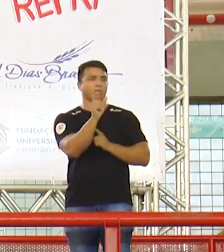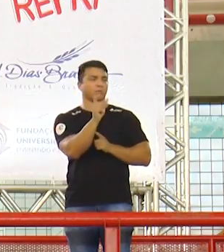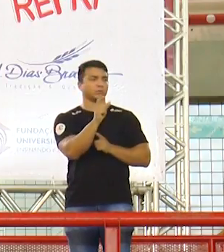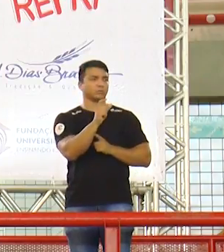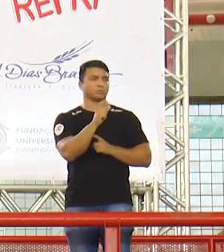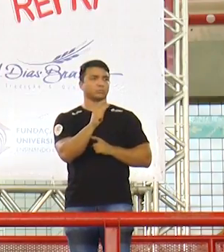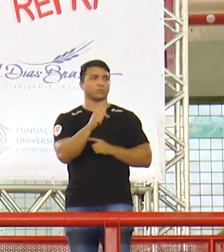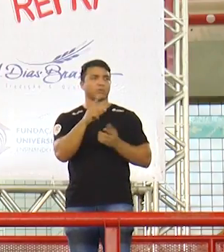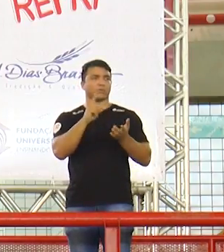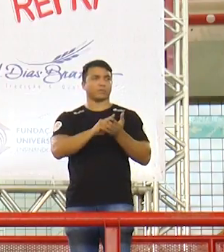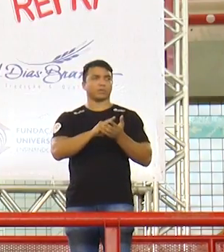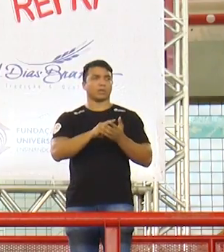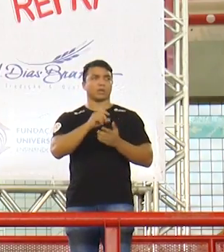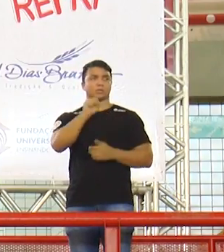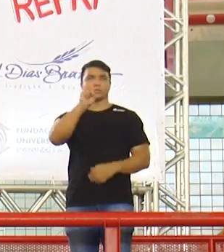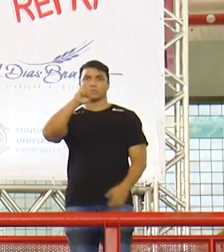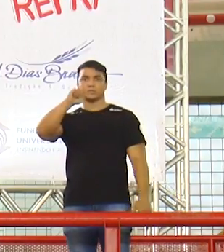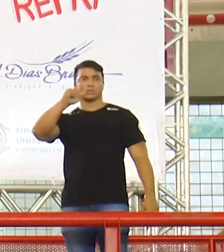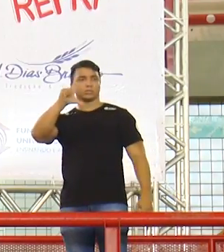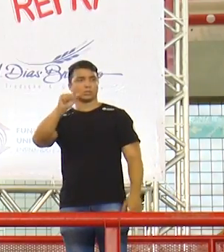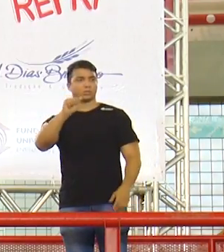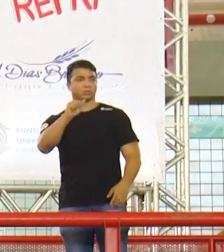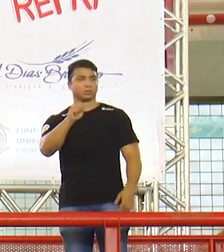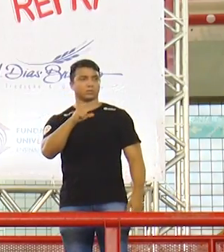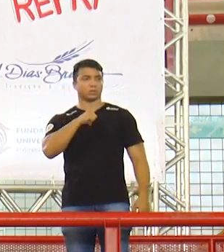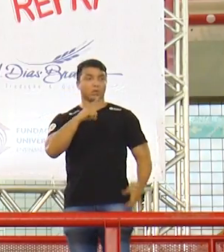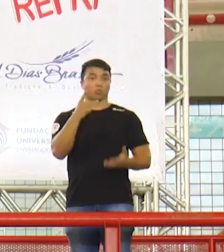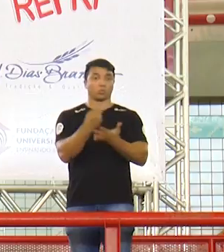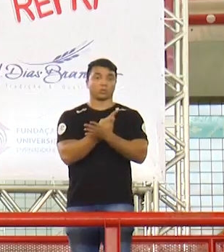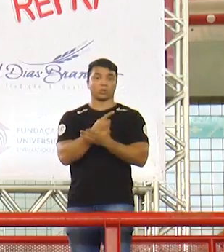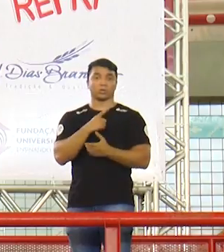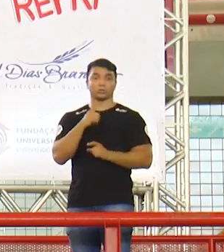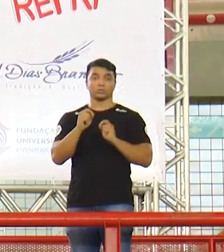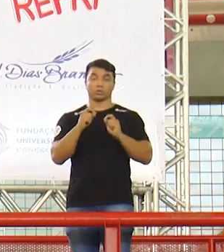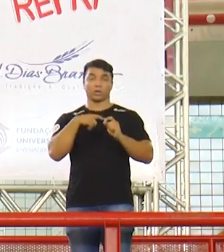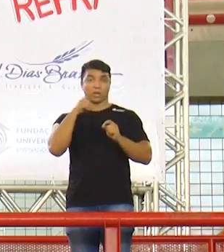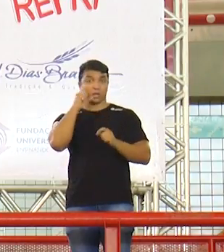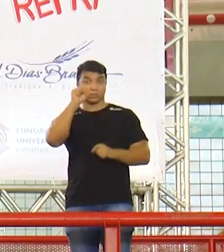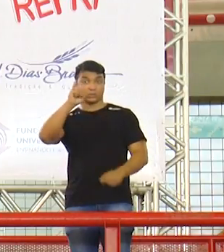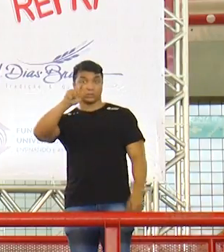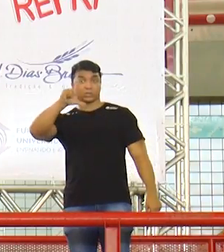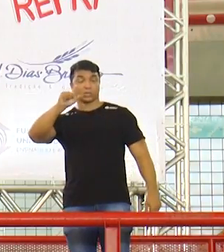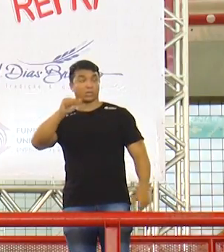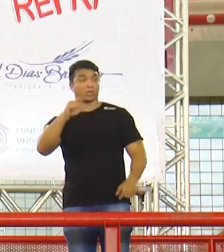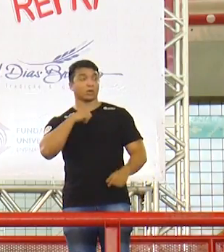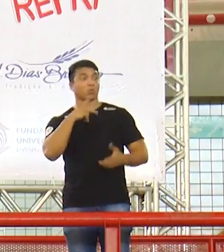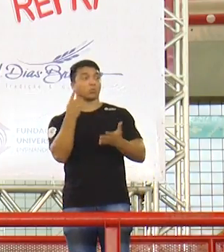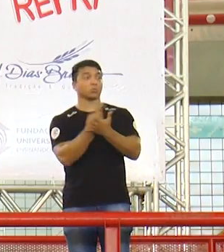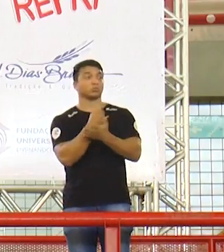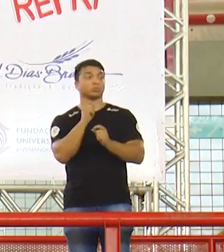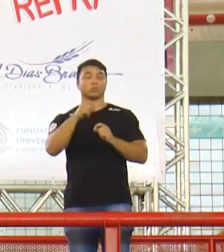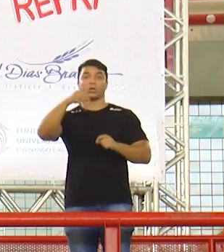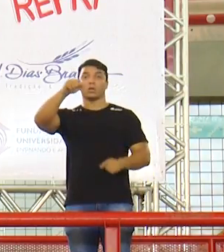serem siglas? Quando isso acontece, a gente diz que a sigla sofreu